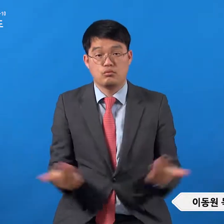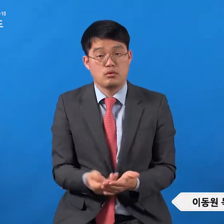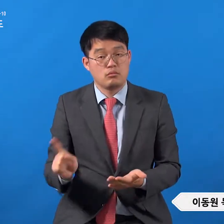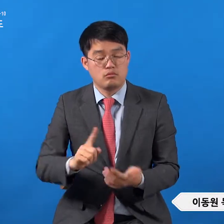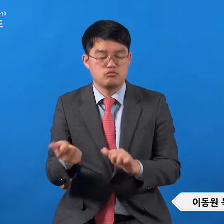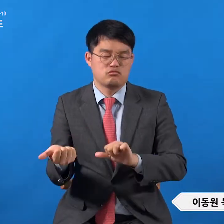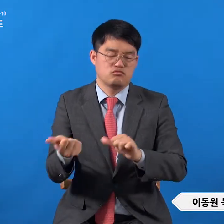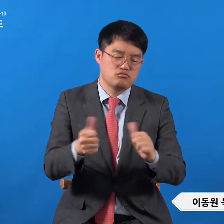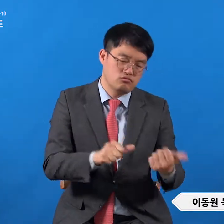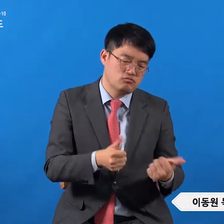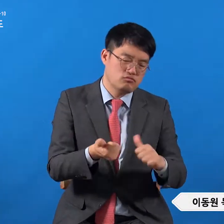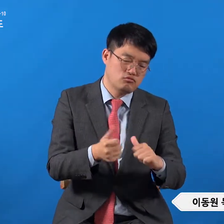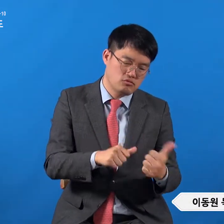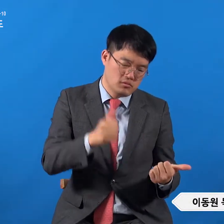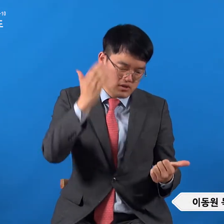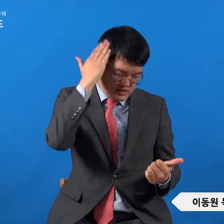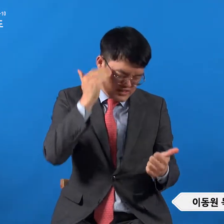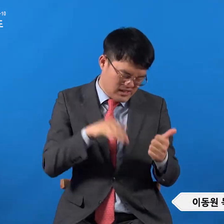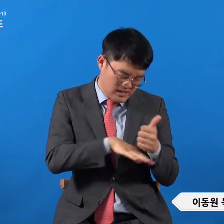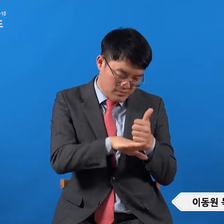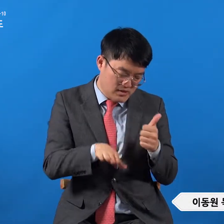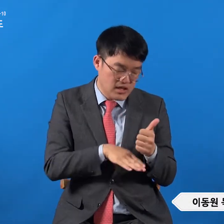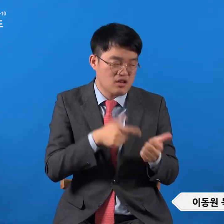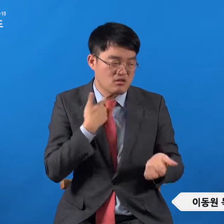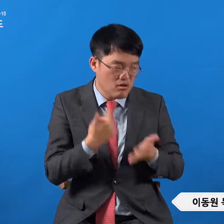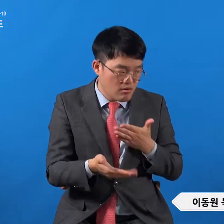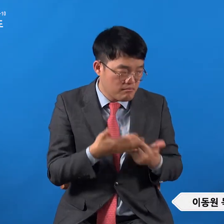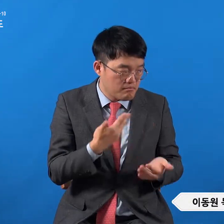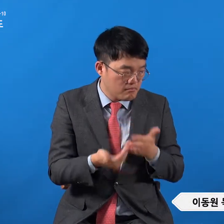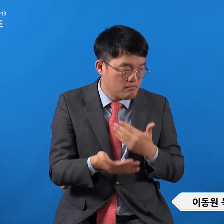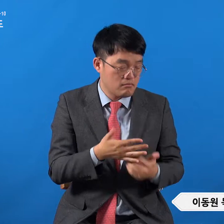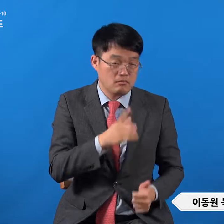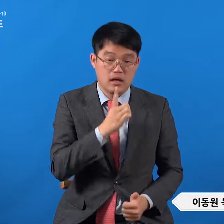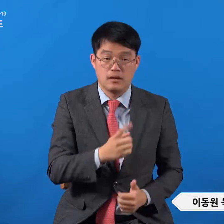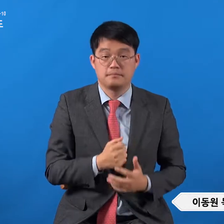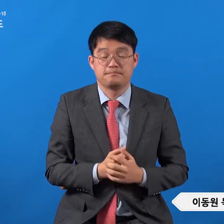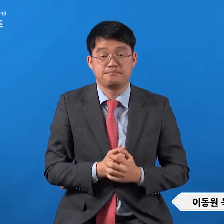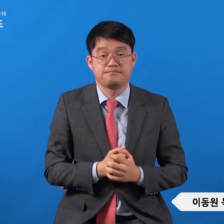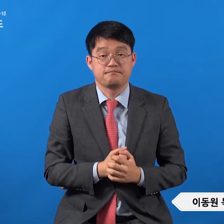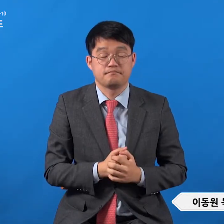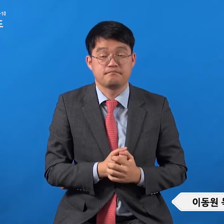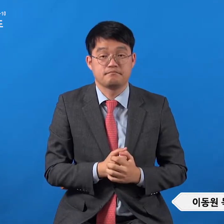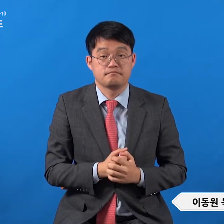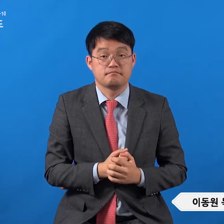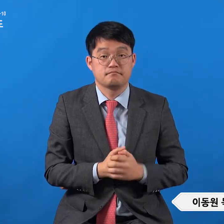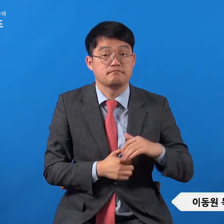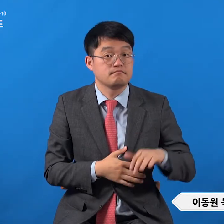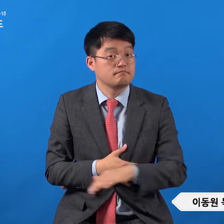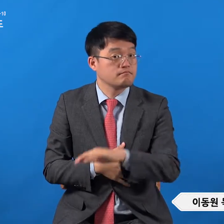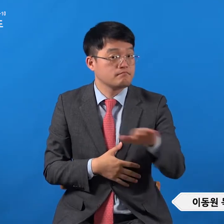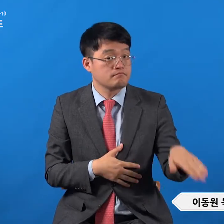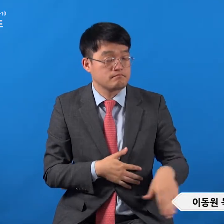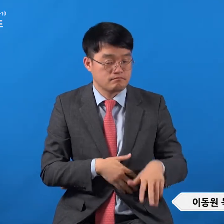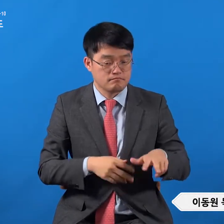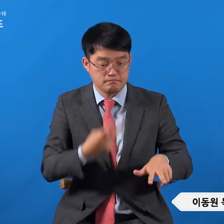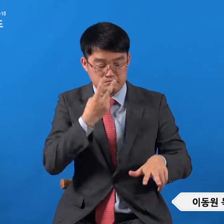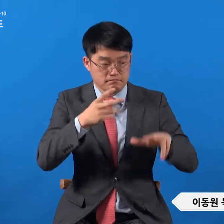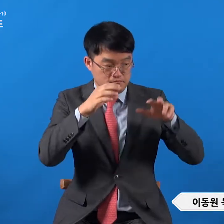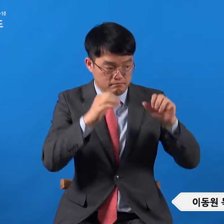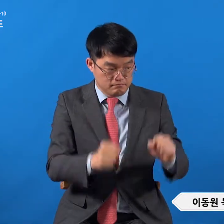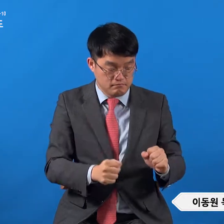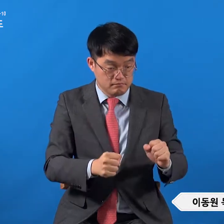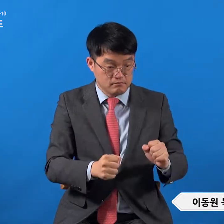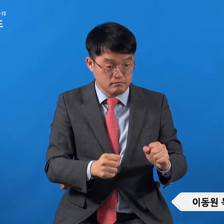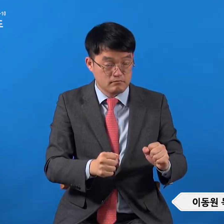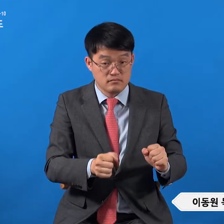것은 죽음의 그림자 체험이다라고 말할 수가 있습니다. 자, 그런데 우리가 아직도 살아있다는